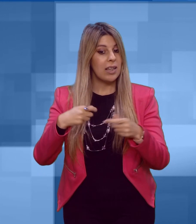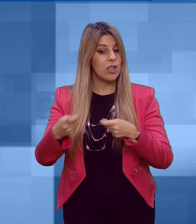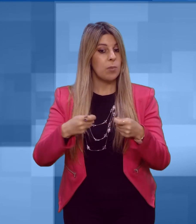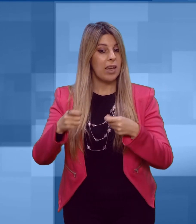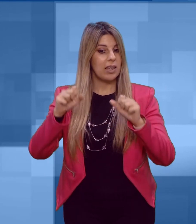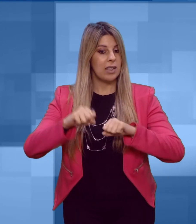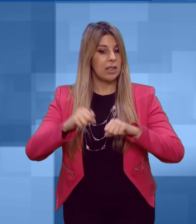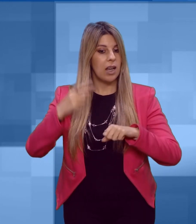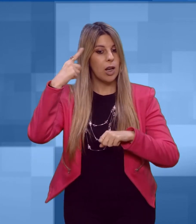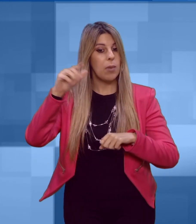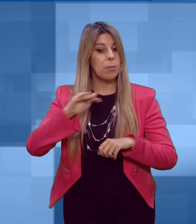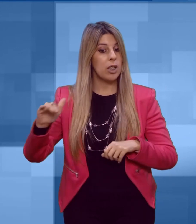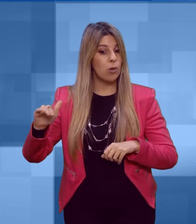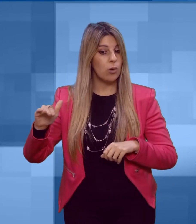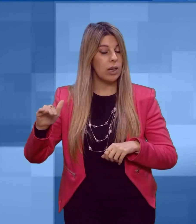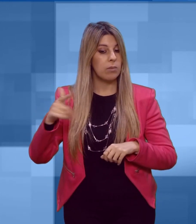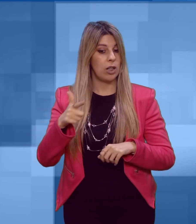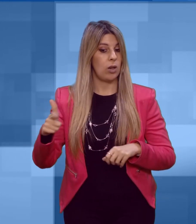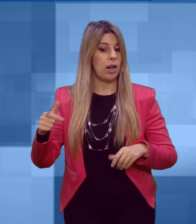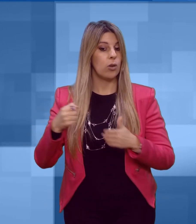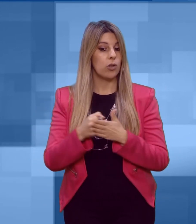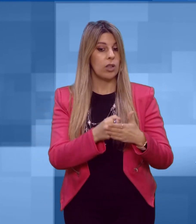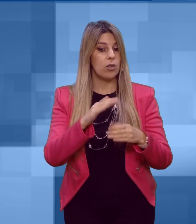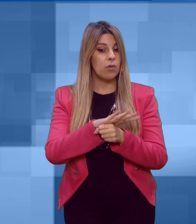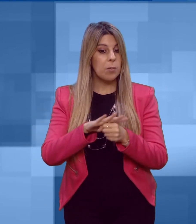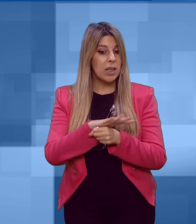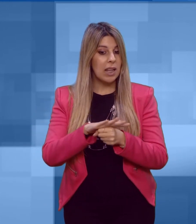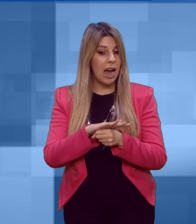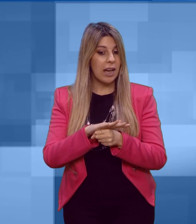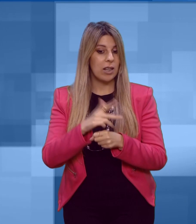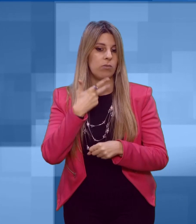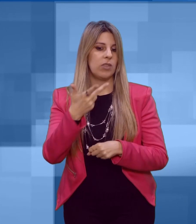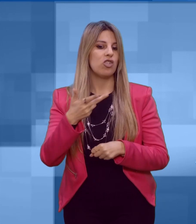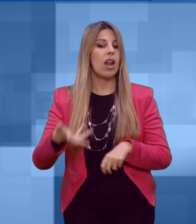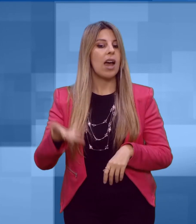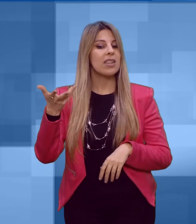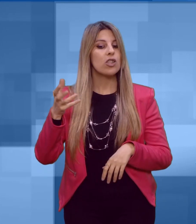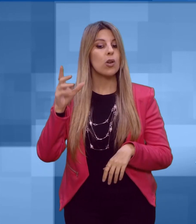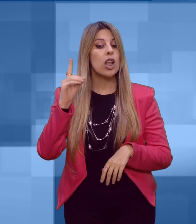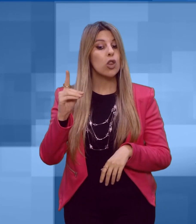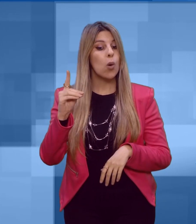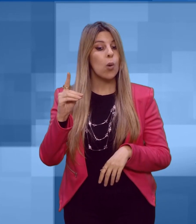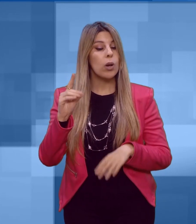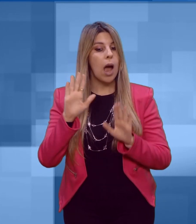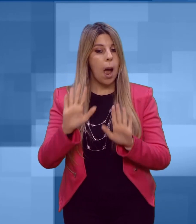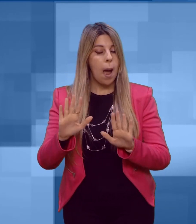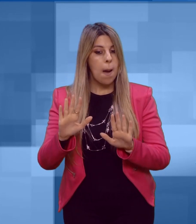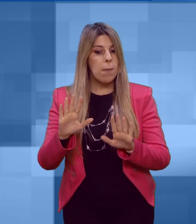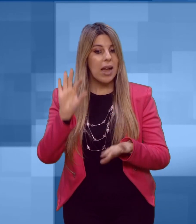dalla partecipazione alla spesa sanitaria per i minori privi di un sostegno familiare, ha affermato l'assessore Doria, non è mai stata